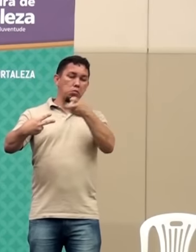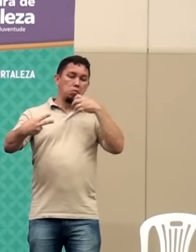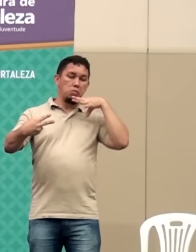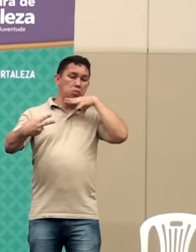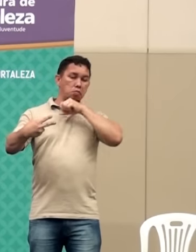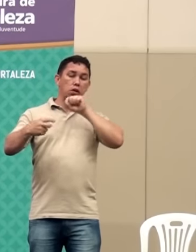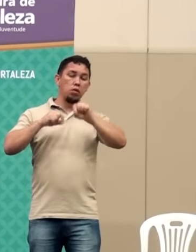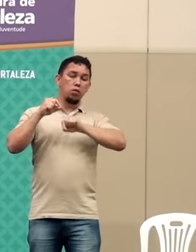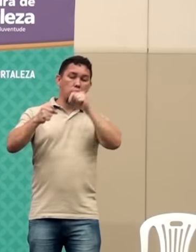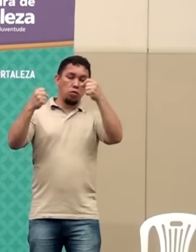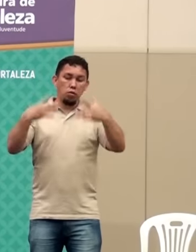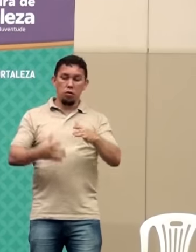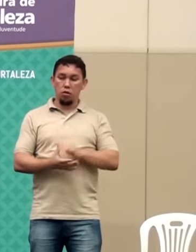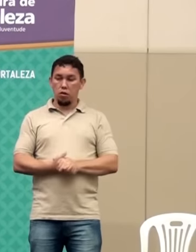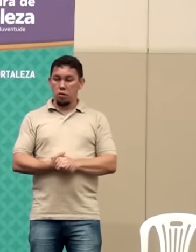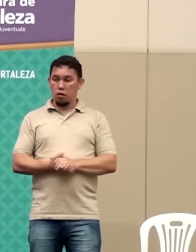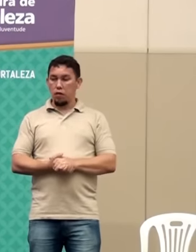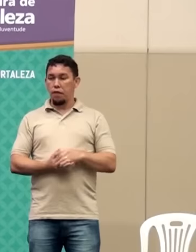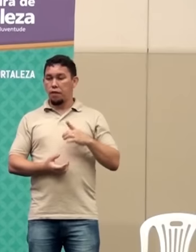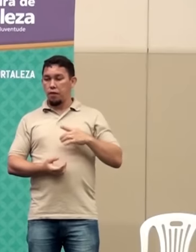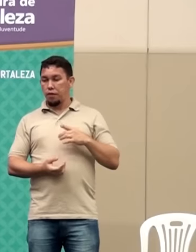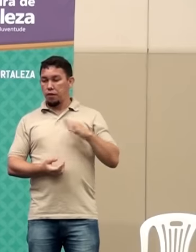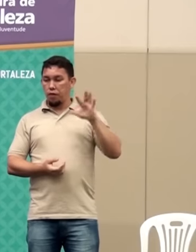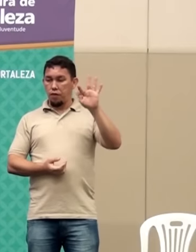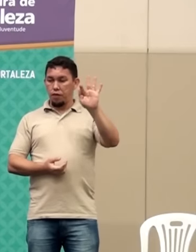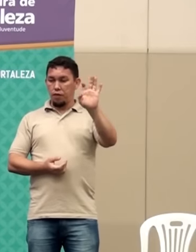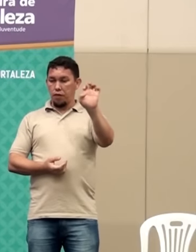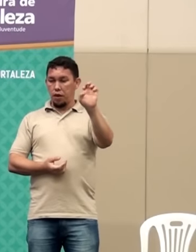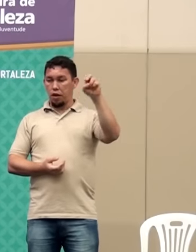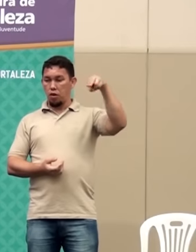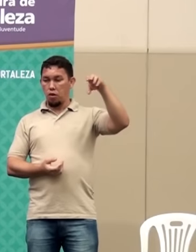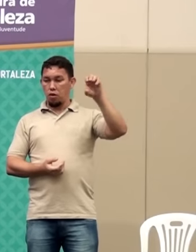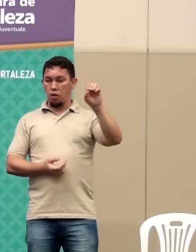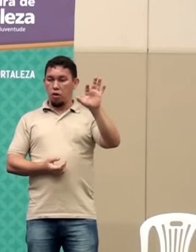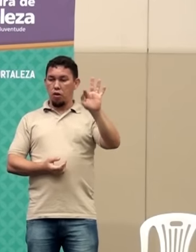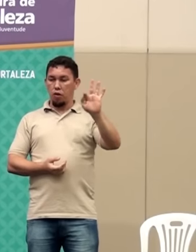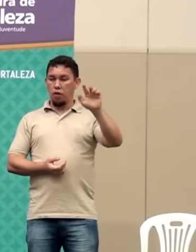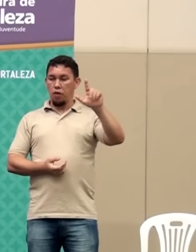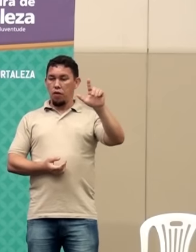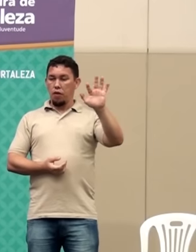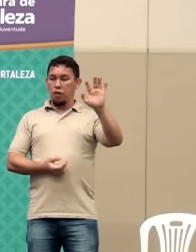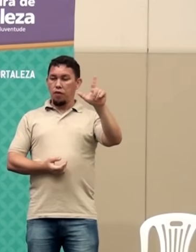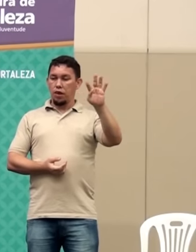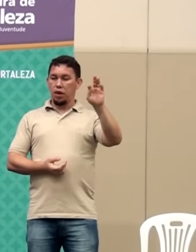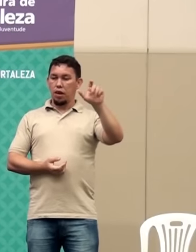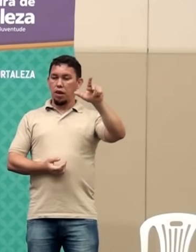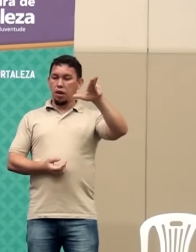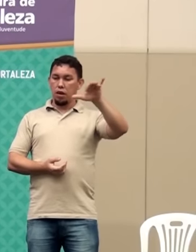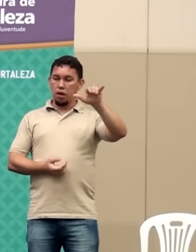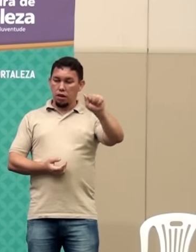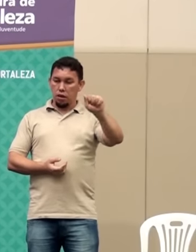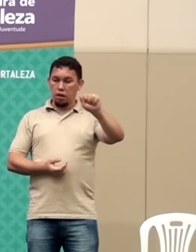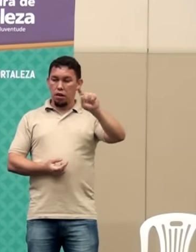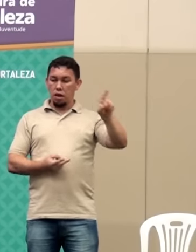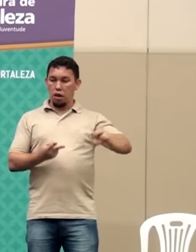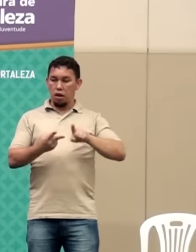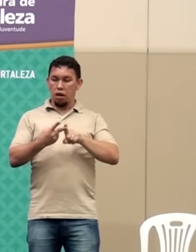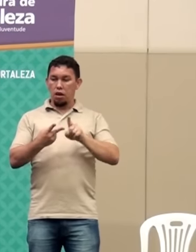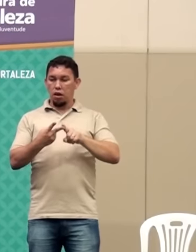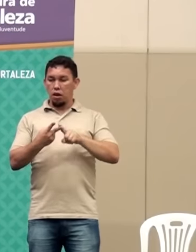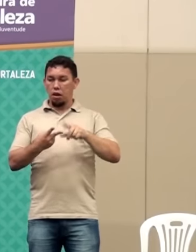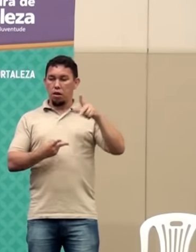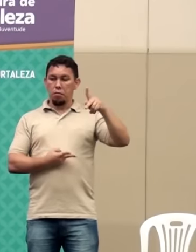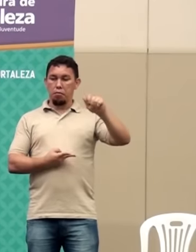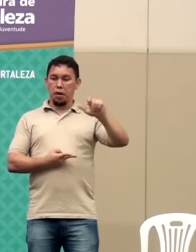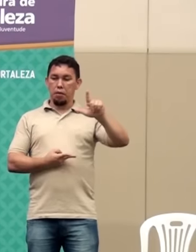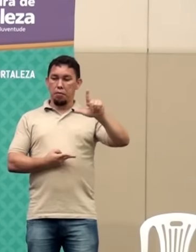previamente saber? Fenolftaleína e papel de tornassol. São os dois indicadores mais comuns, são os indicadores que